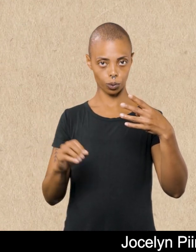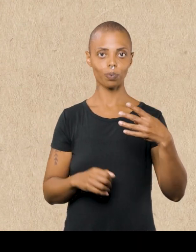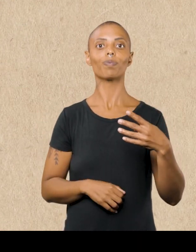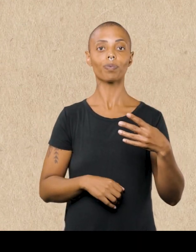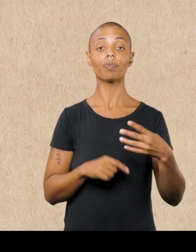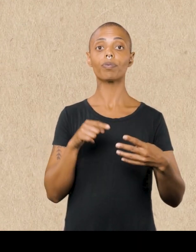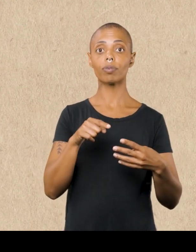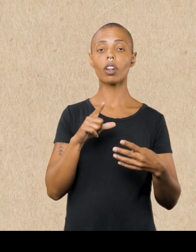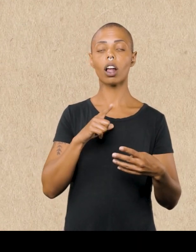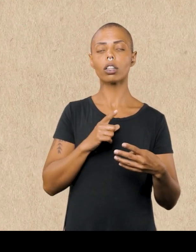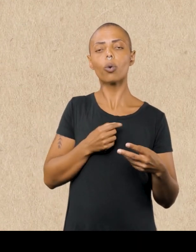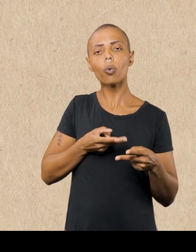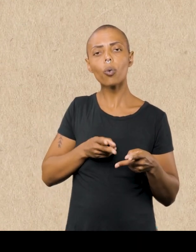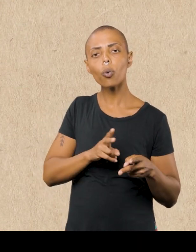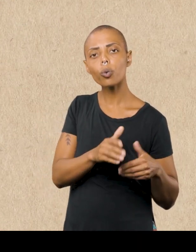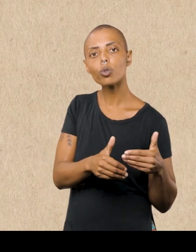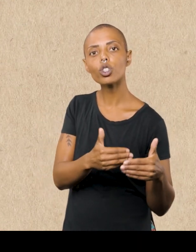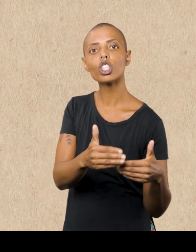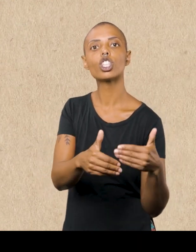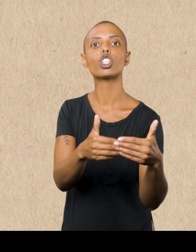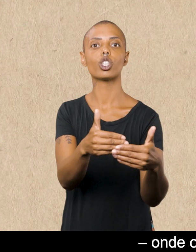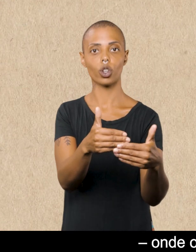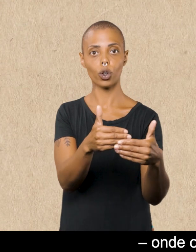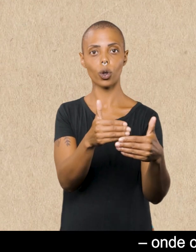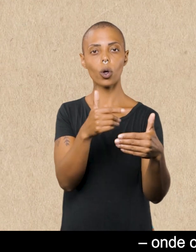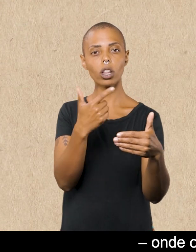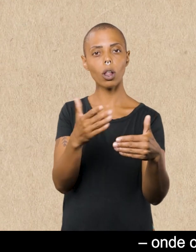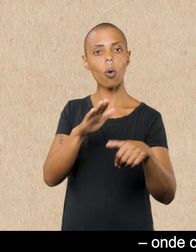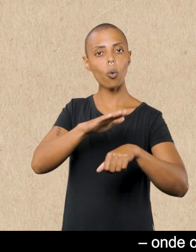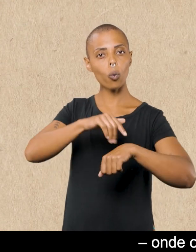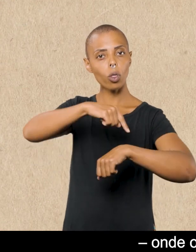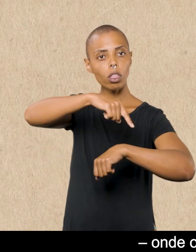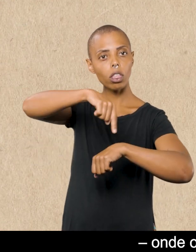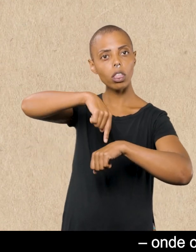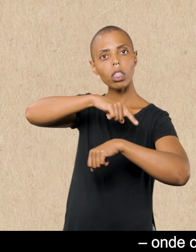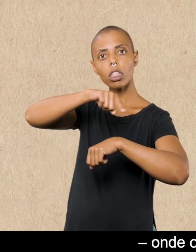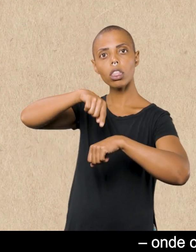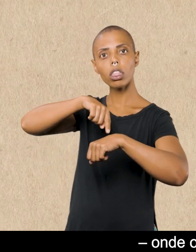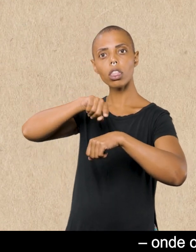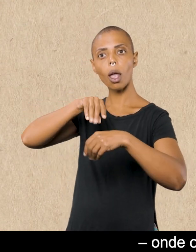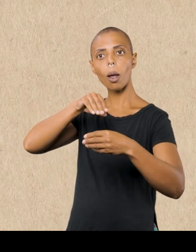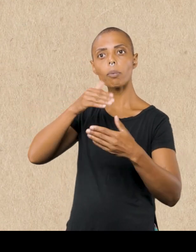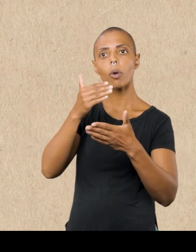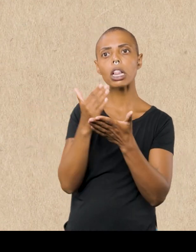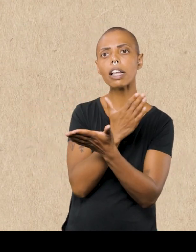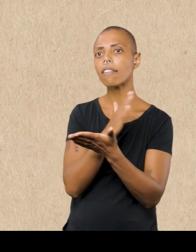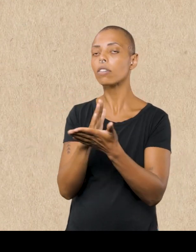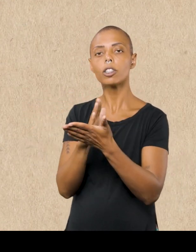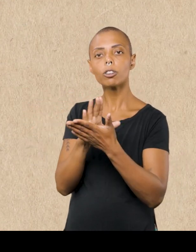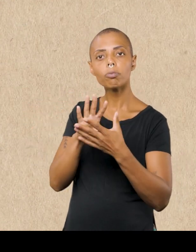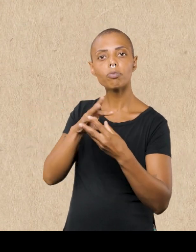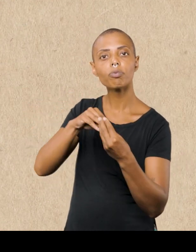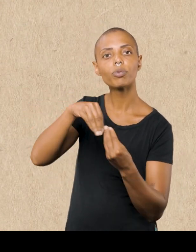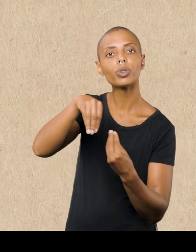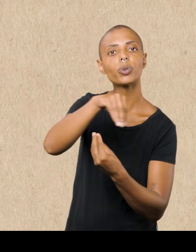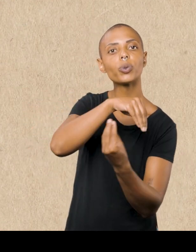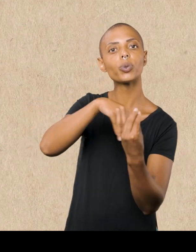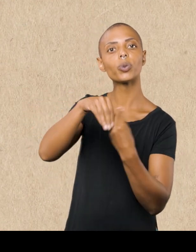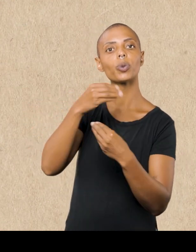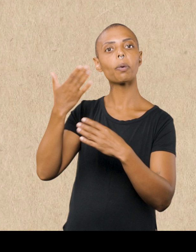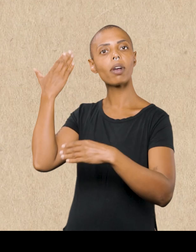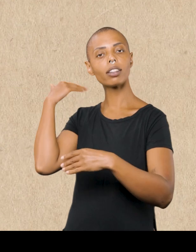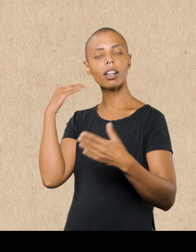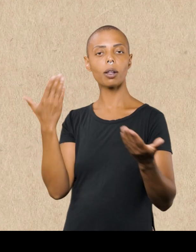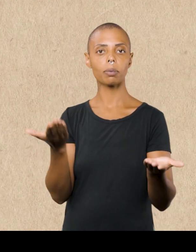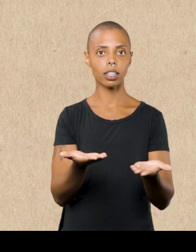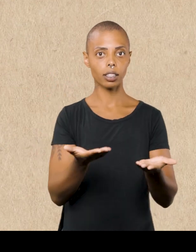Lavallée e o Assontio Cross. Elas ocorrem ao longo de um contínuo, onde os contornos do